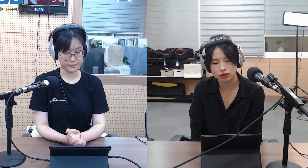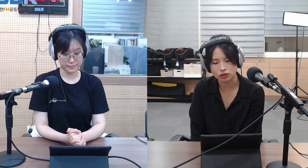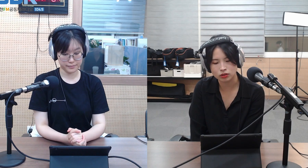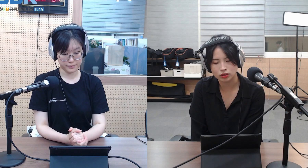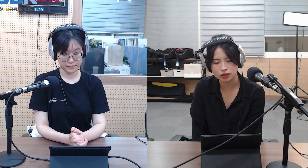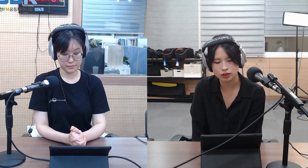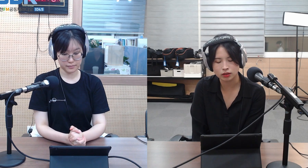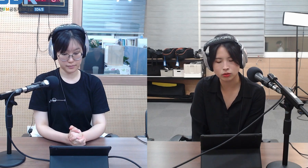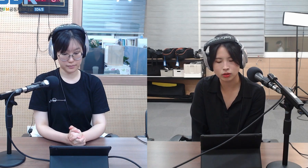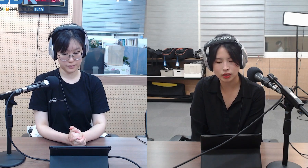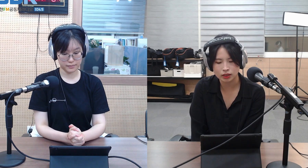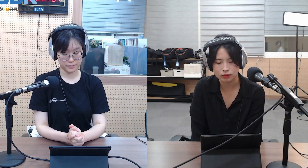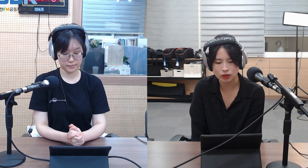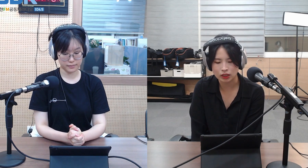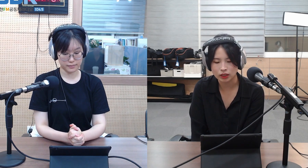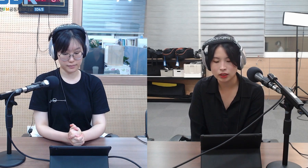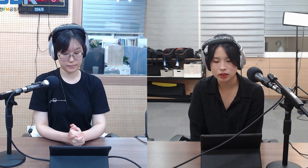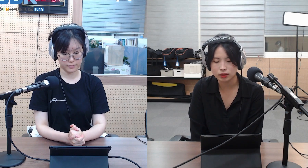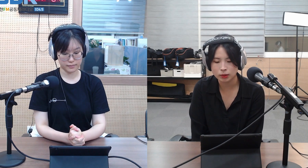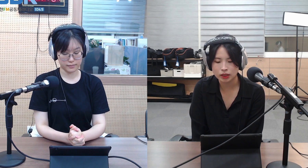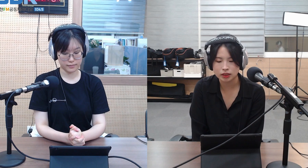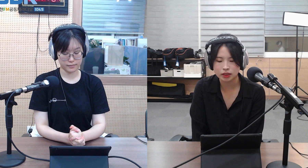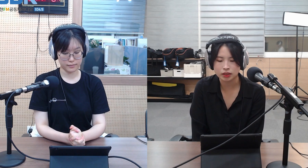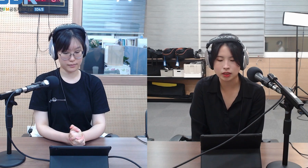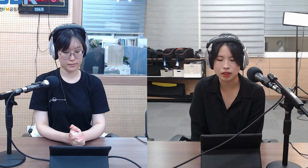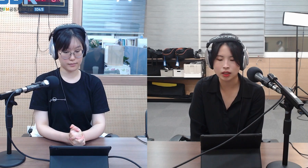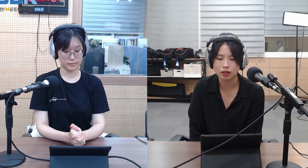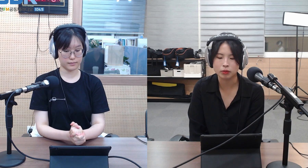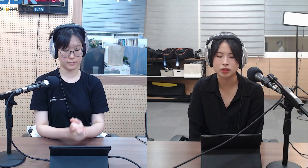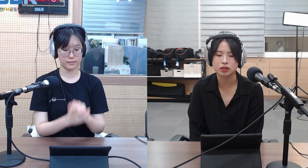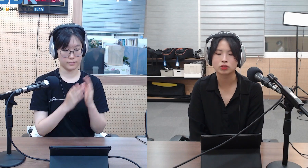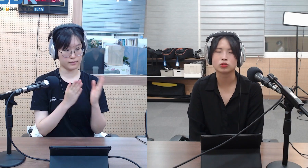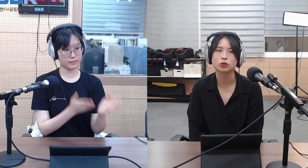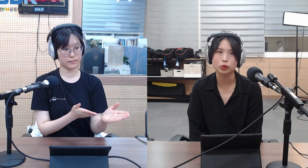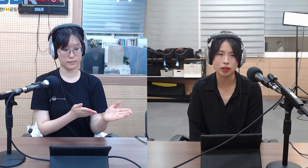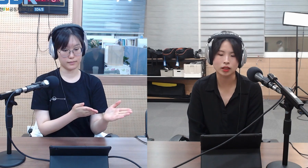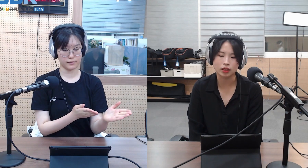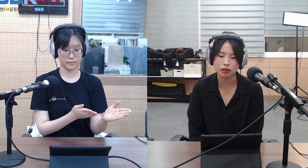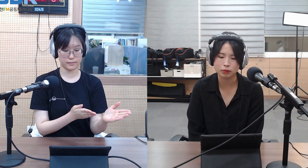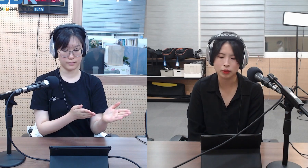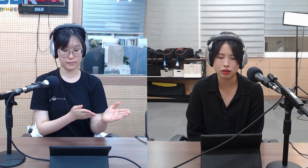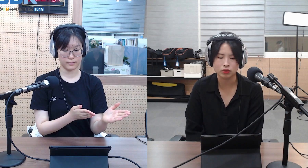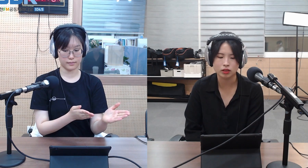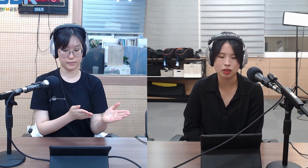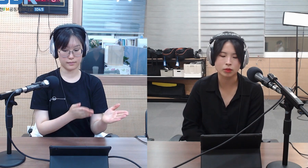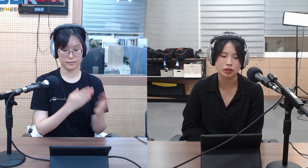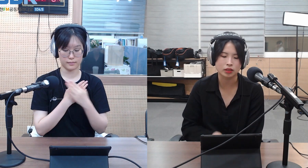여기서 인사드리도록 하겠습니다. 지금까지 진행의 박채율 코다, 패널의